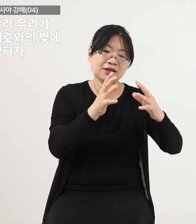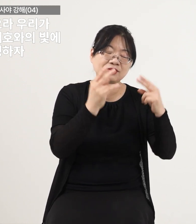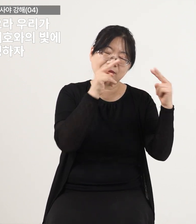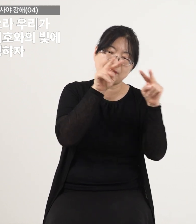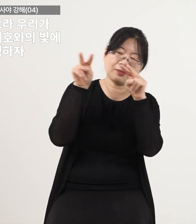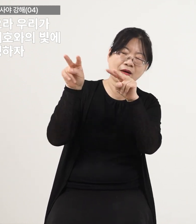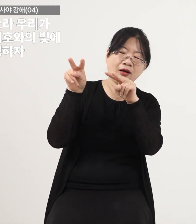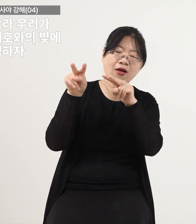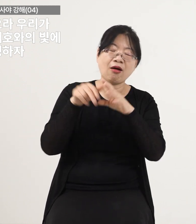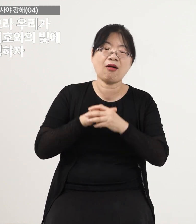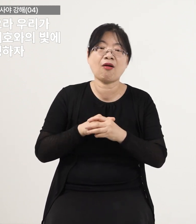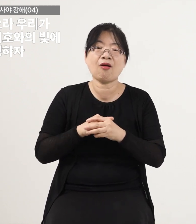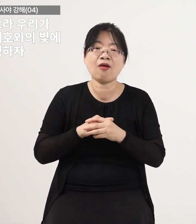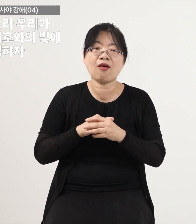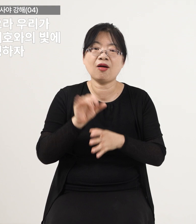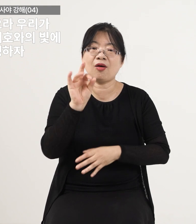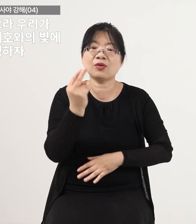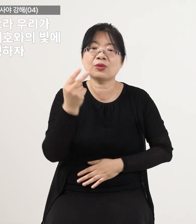도대체